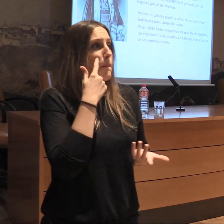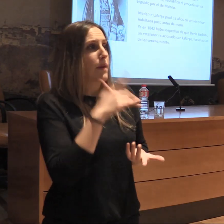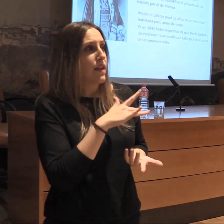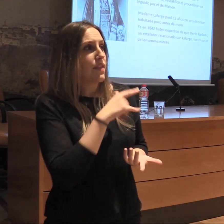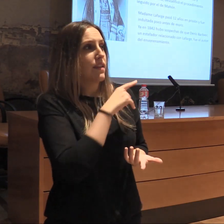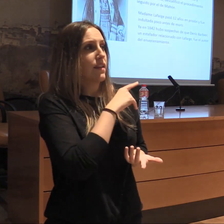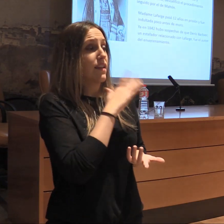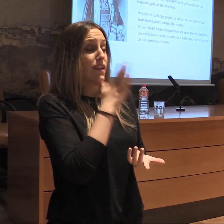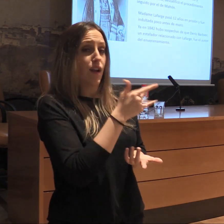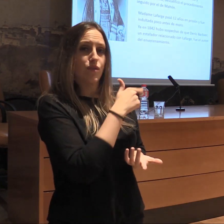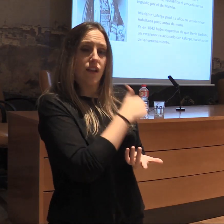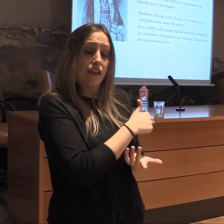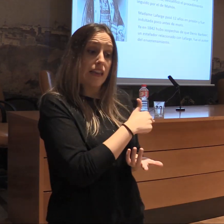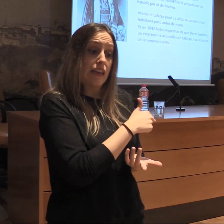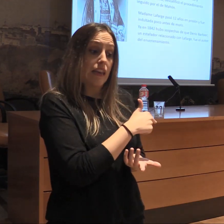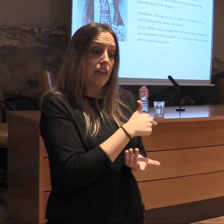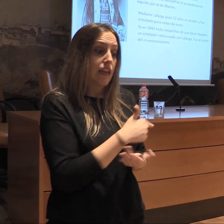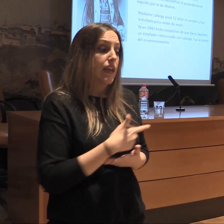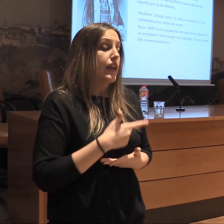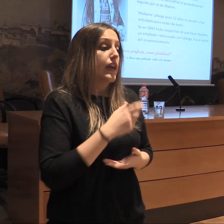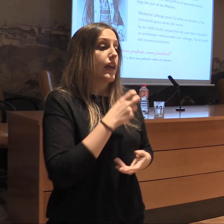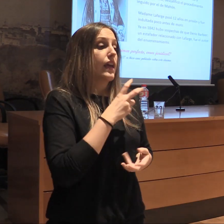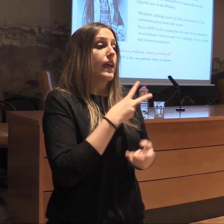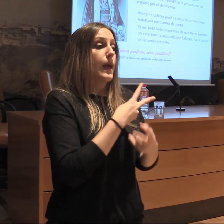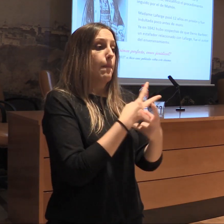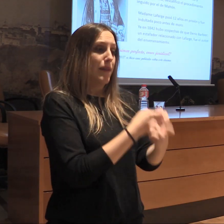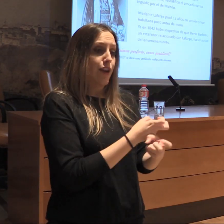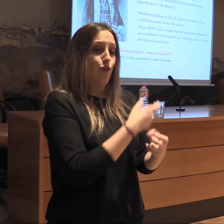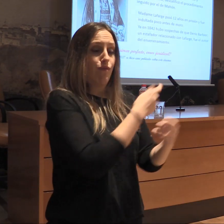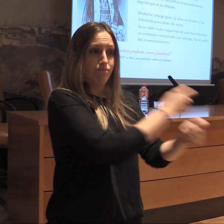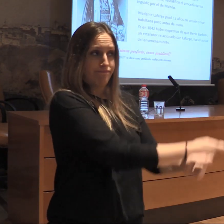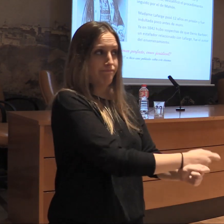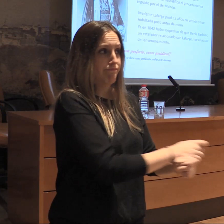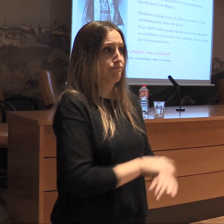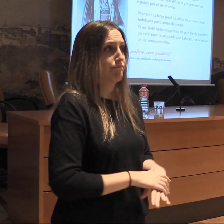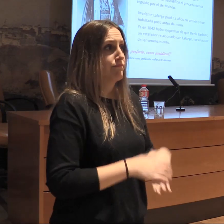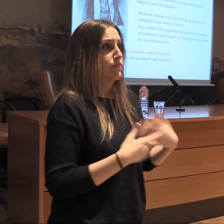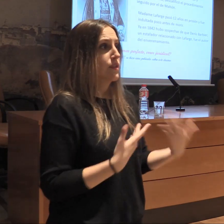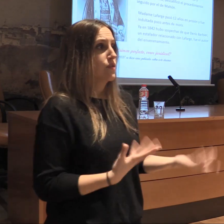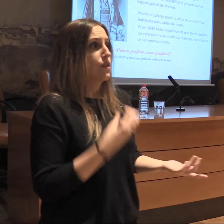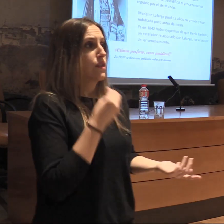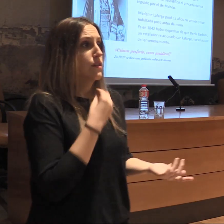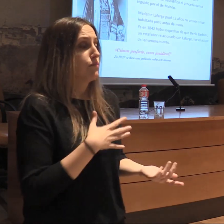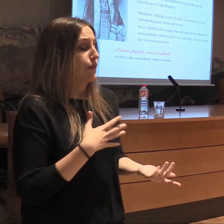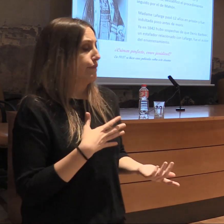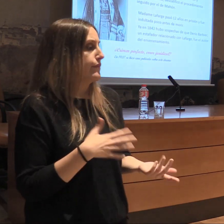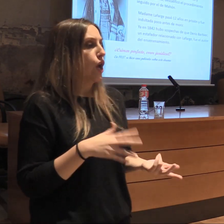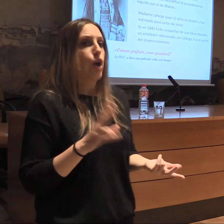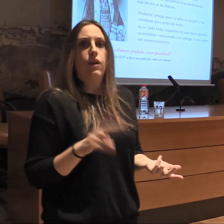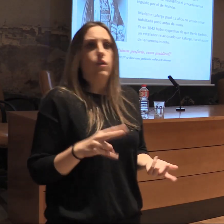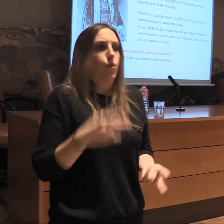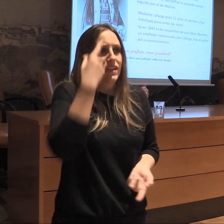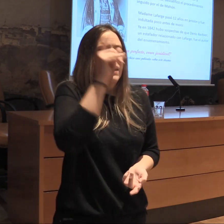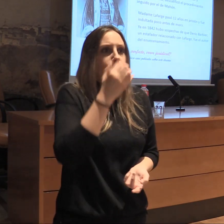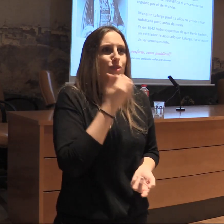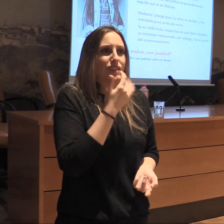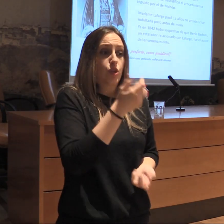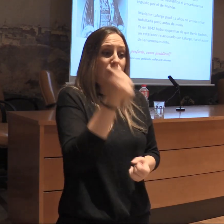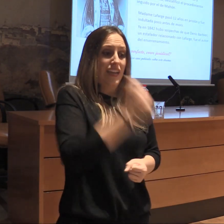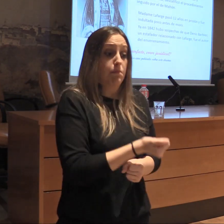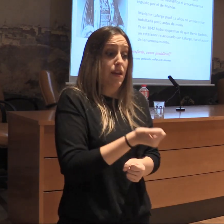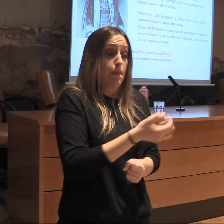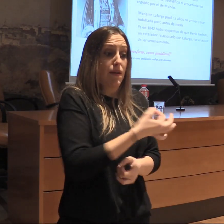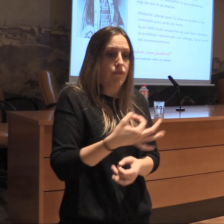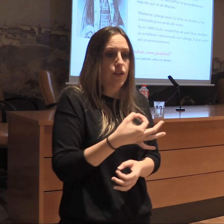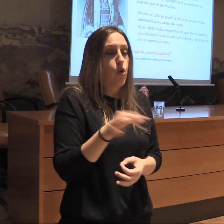persona que realmente envenenó a Monsieur Lafargue. Entonces, bueno, nunca sabremos si esto fue un crimen perfecto o